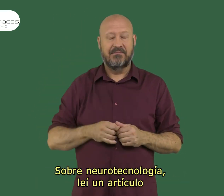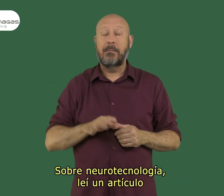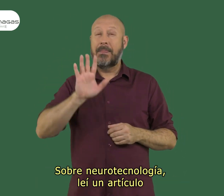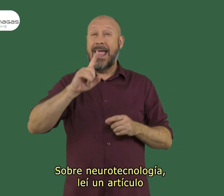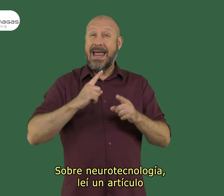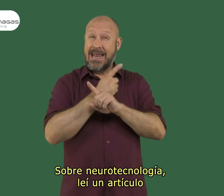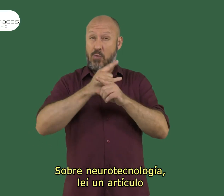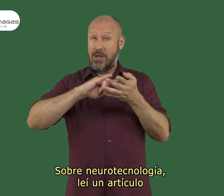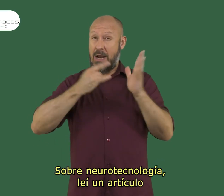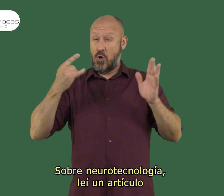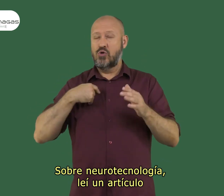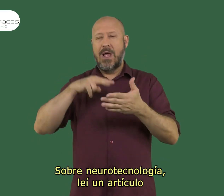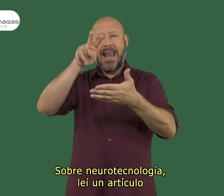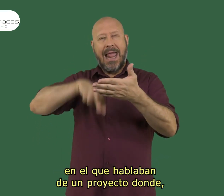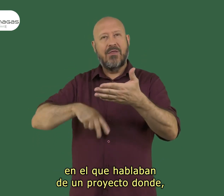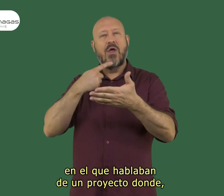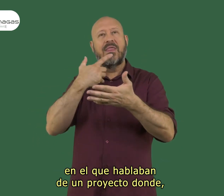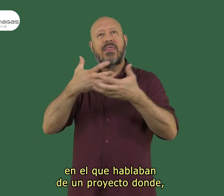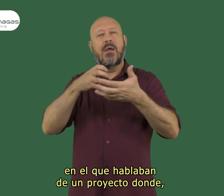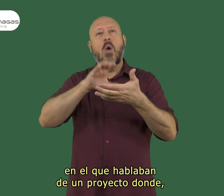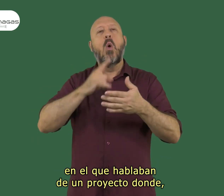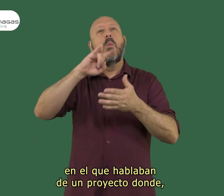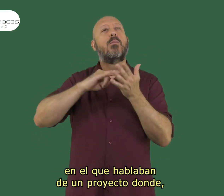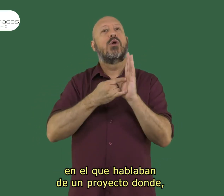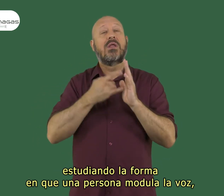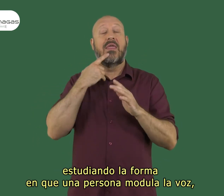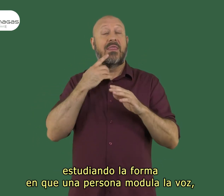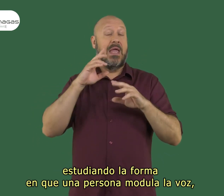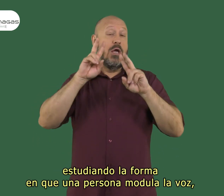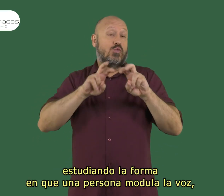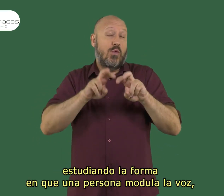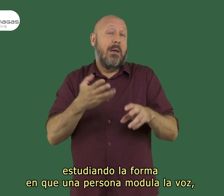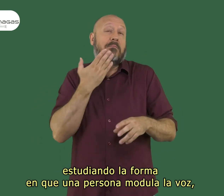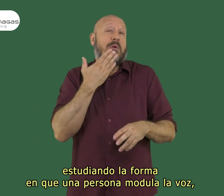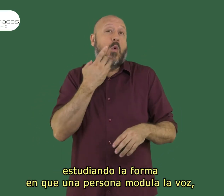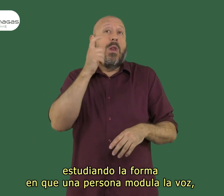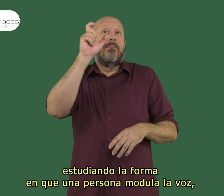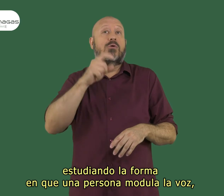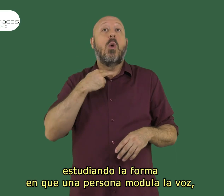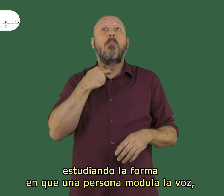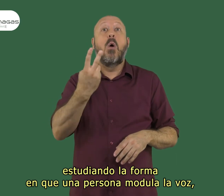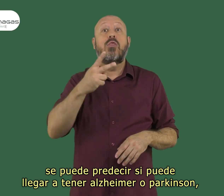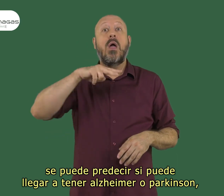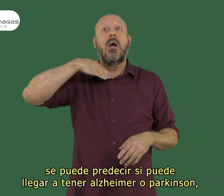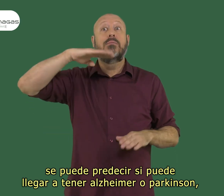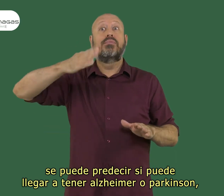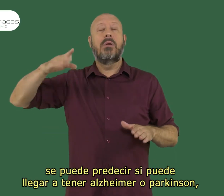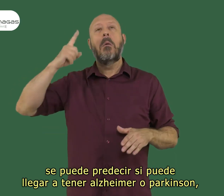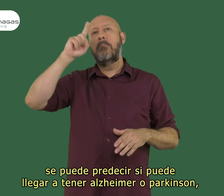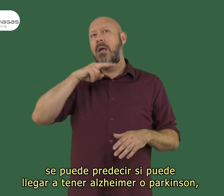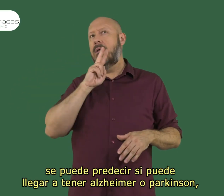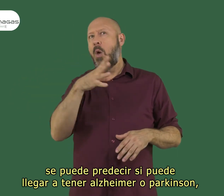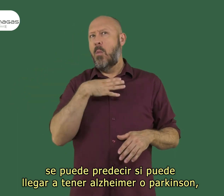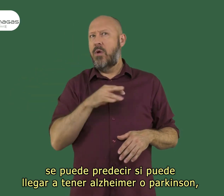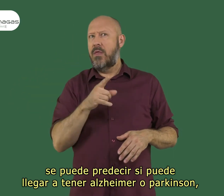Sobre neurotecnología, leí un artículo en el que hablaban de un proyecto donde, estudiando la forma en que una persona modula la voz, se puede predecir